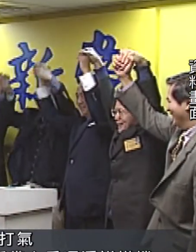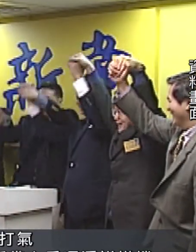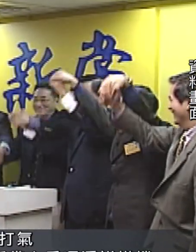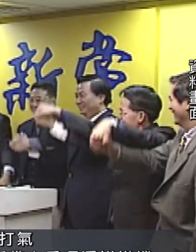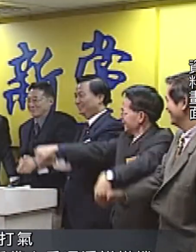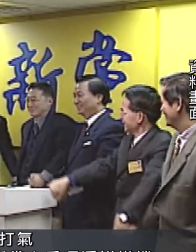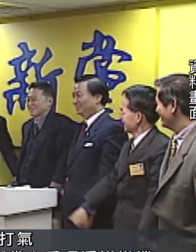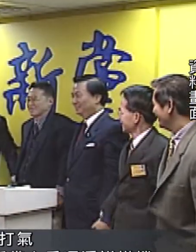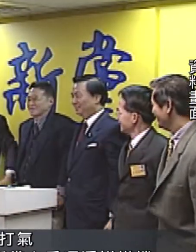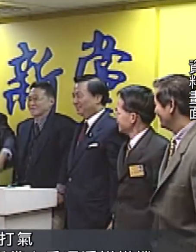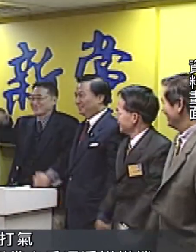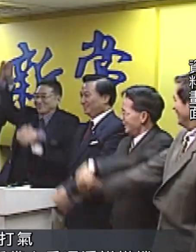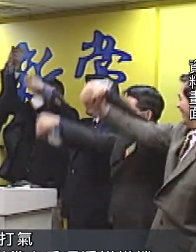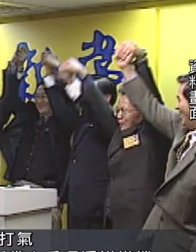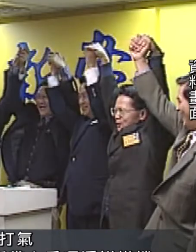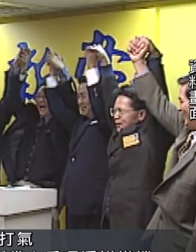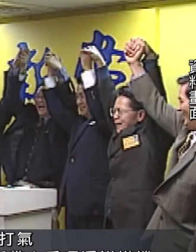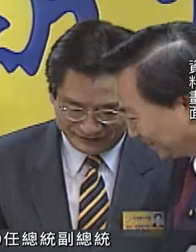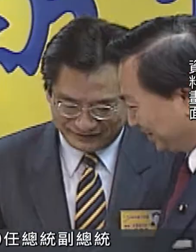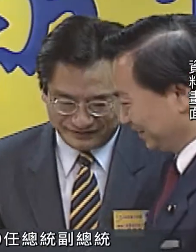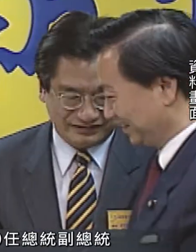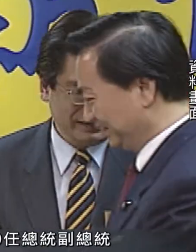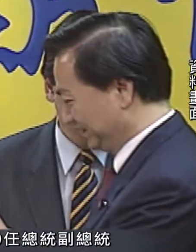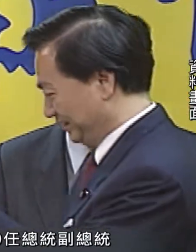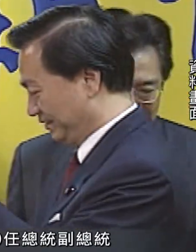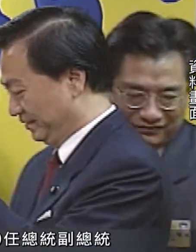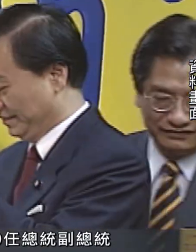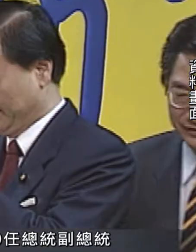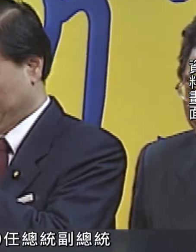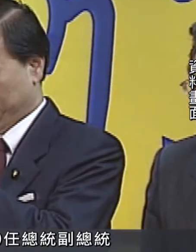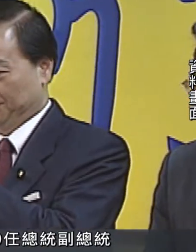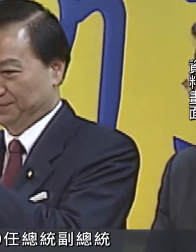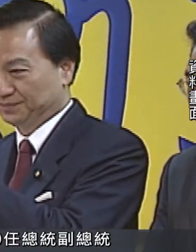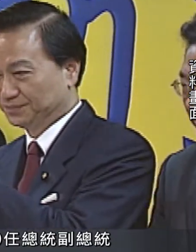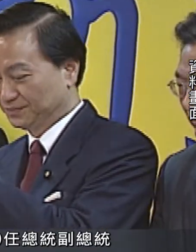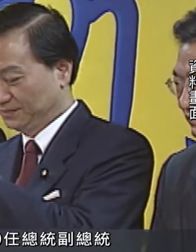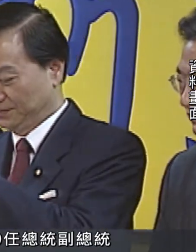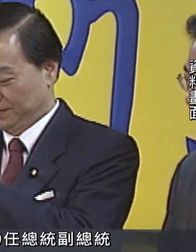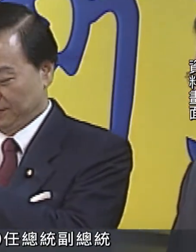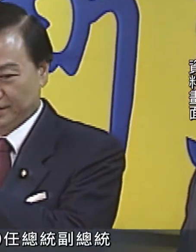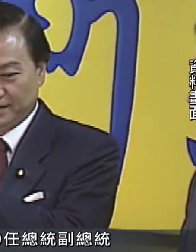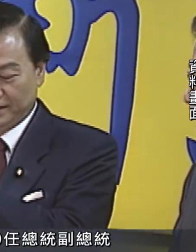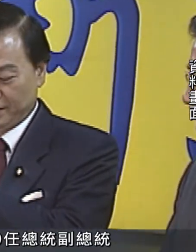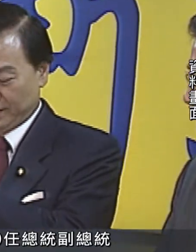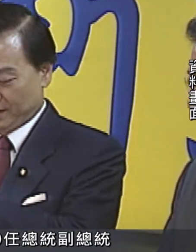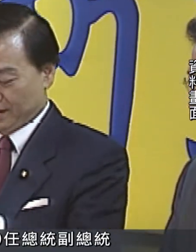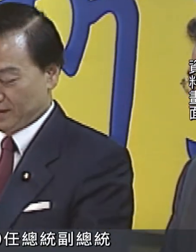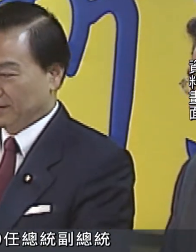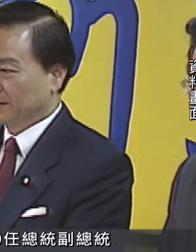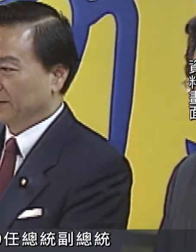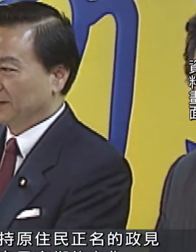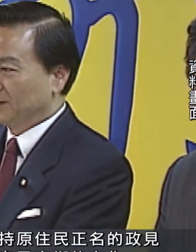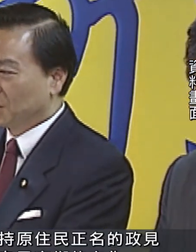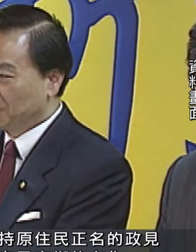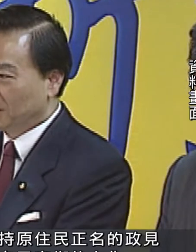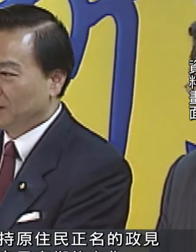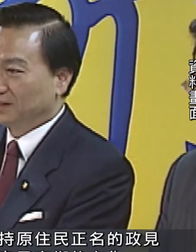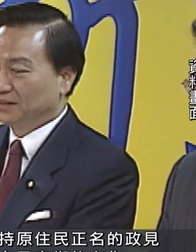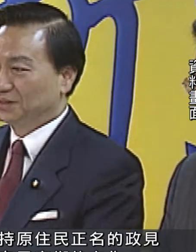敖和前新党立委冯户祥搭档参选中华民国第十任总统、副总统，场面盛大又热闹。当时冯户祥